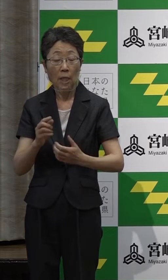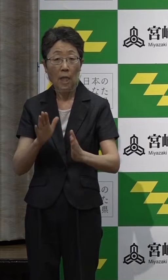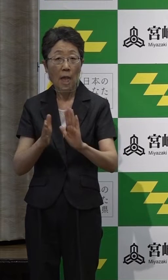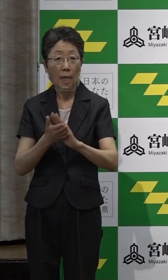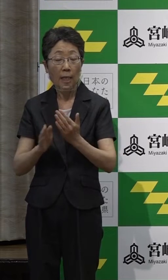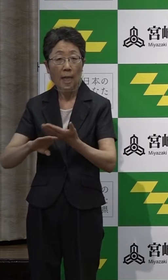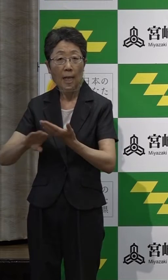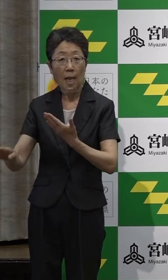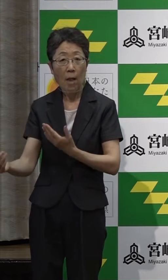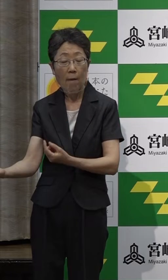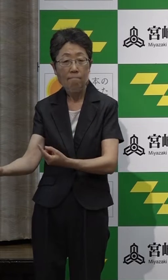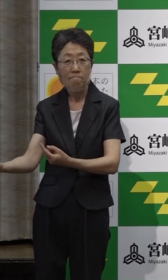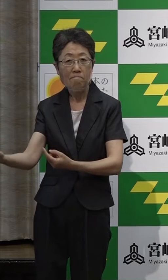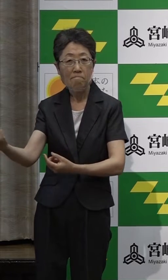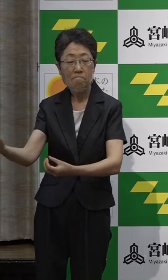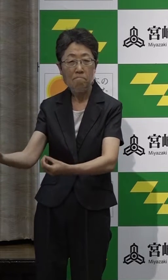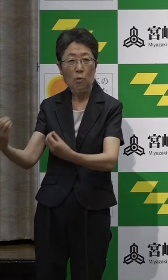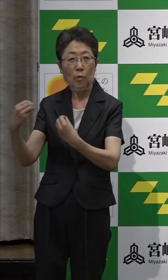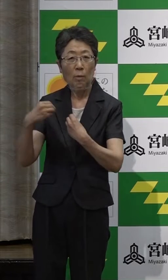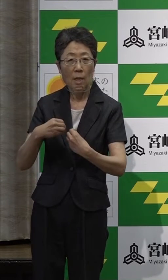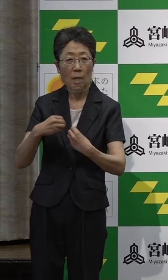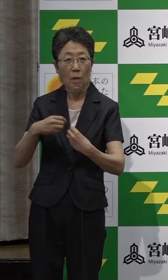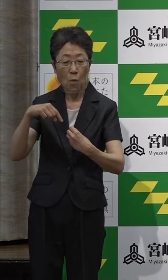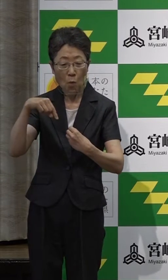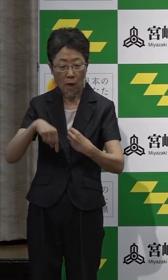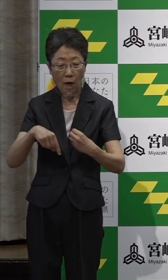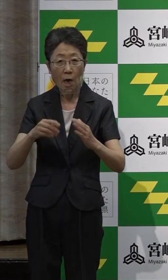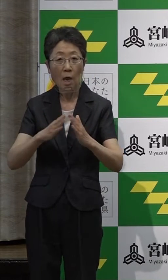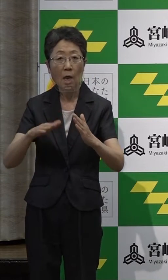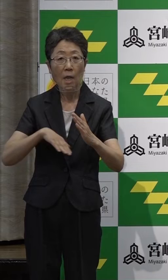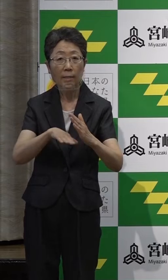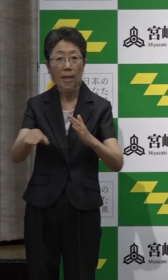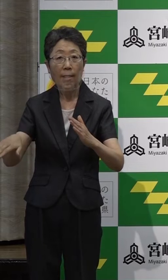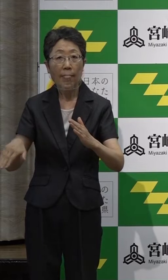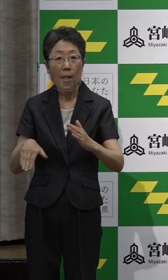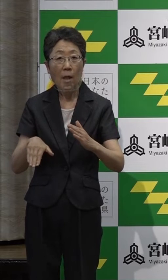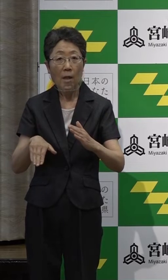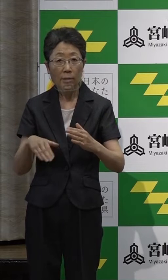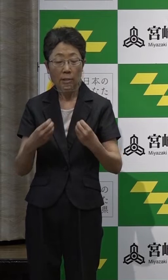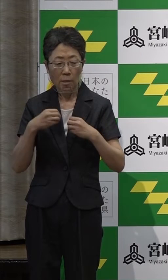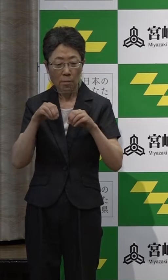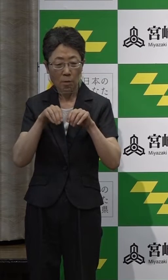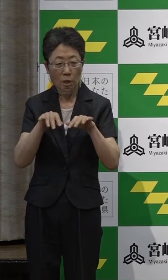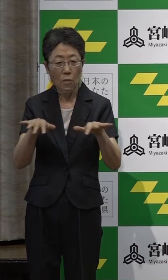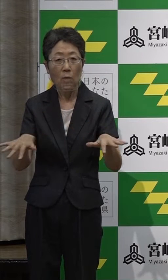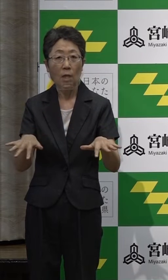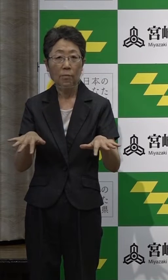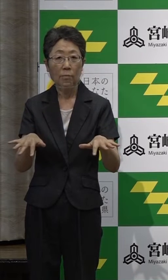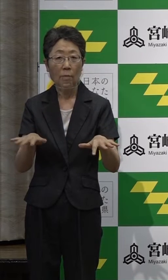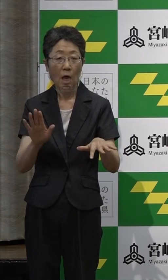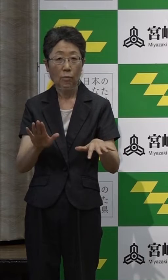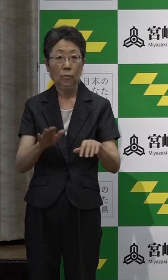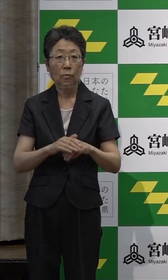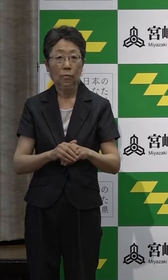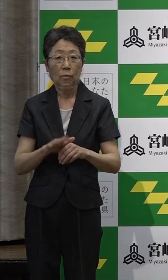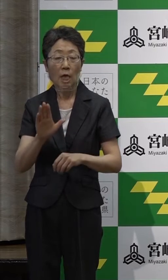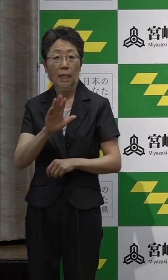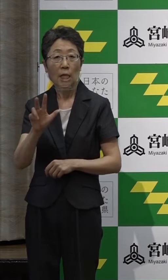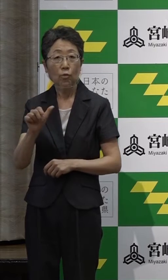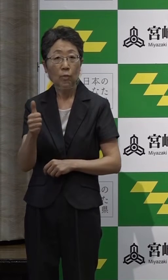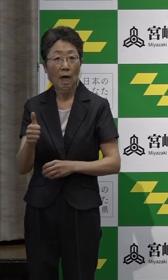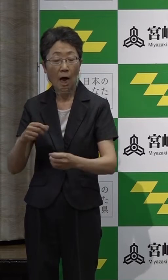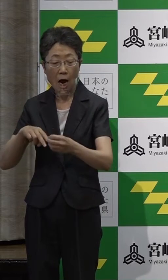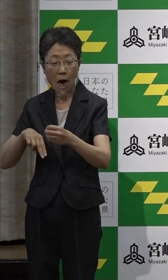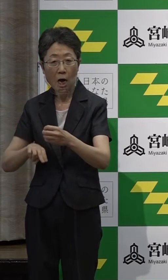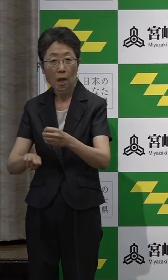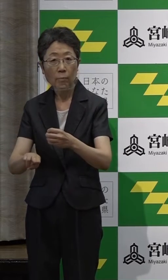ものが家庭内等で広がる。本来全国知事会でも話がありましたが、このデルタ株の感染力